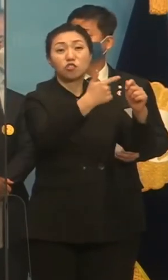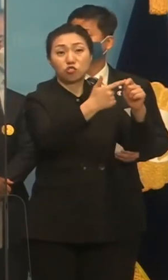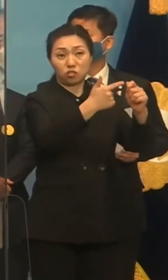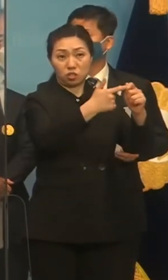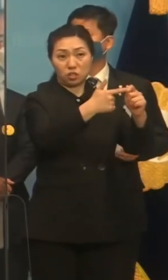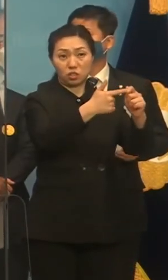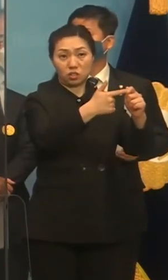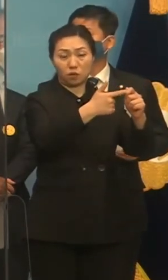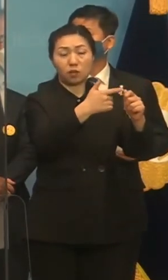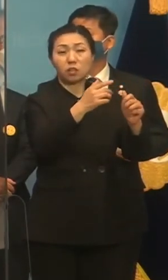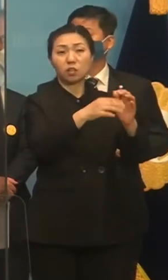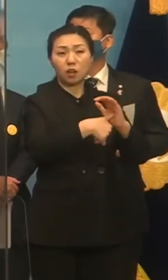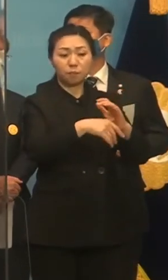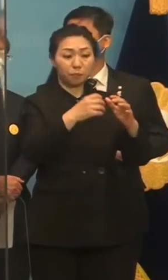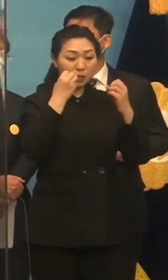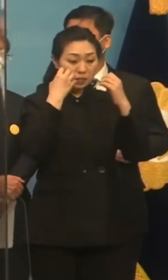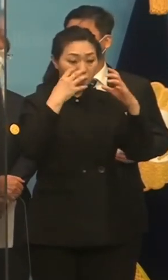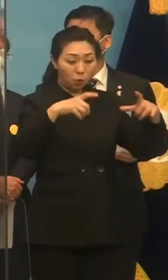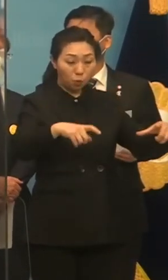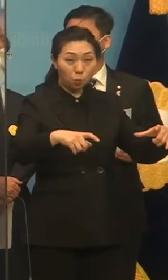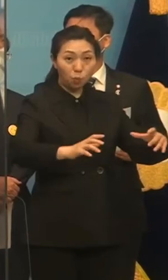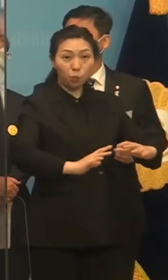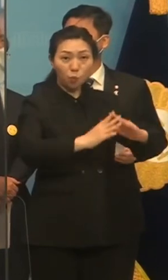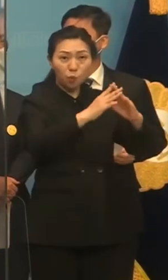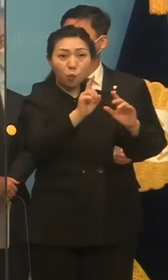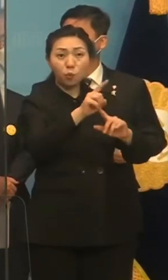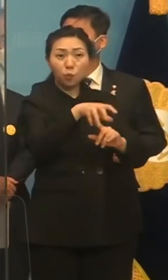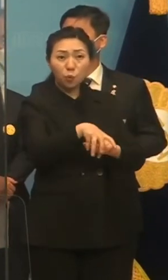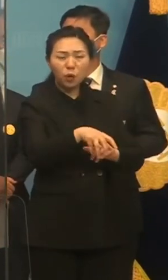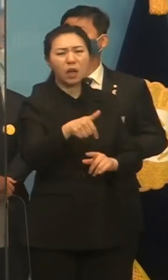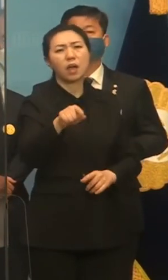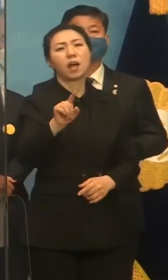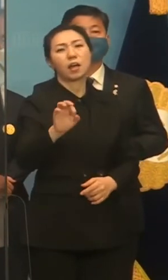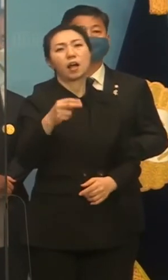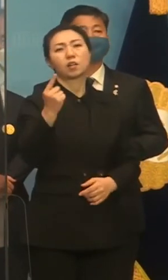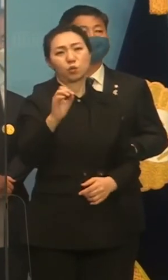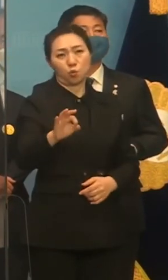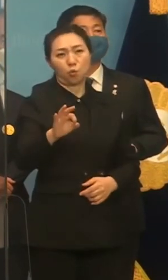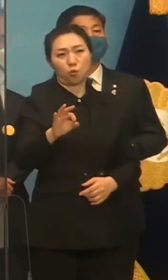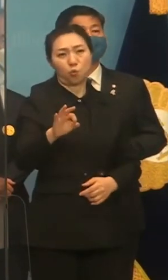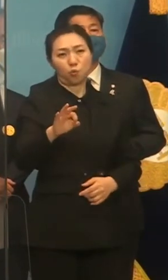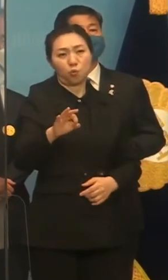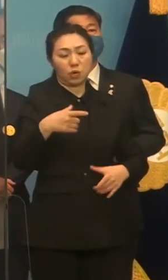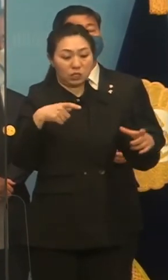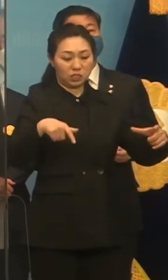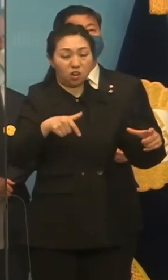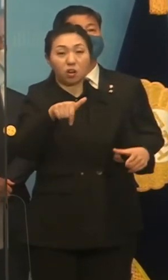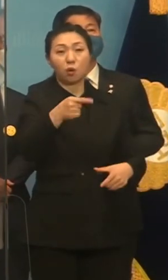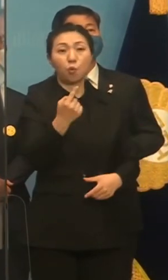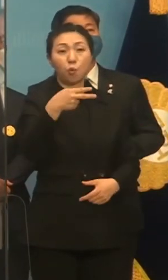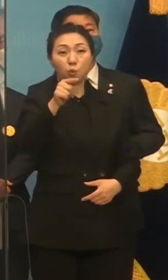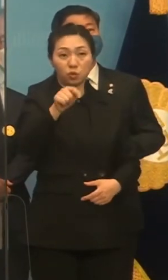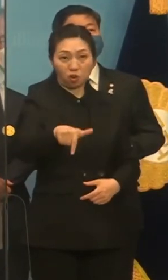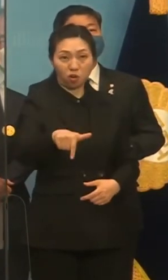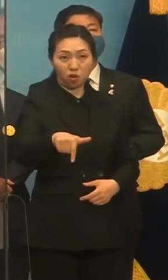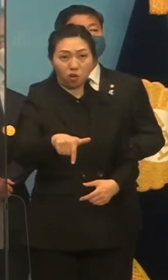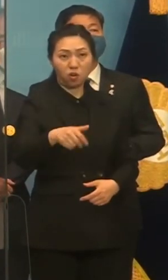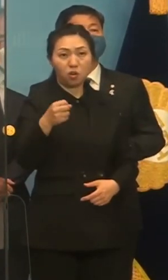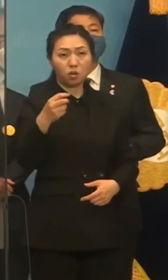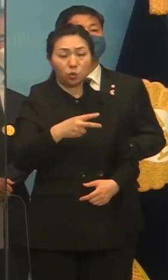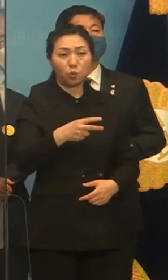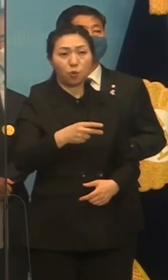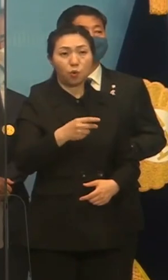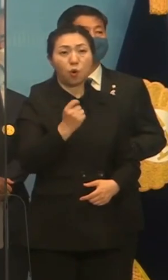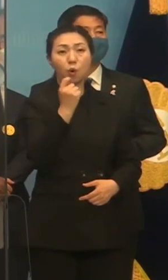아 굉장히 강정에 에 모델 향해 진 그리고 어 학생 시에 정보 지식